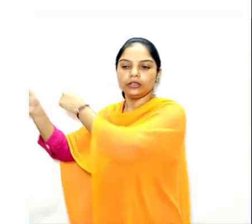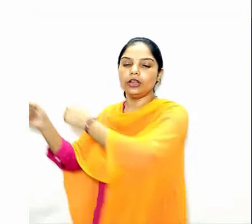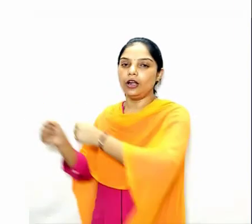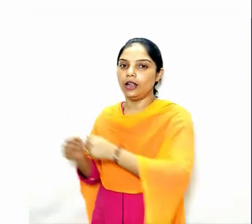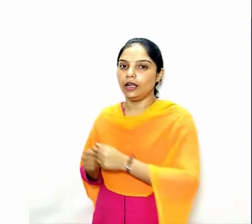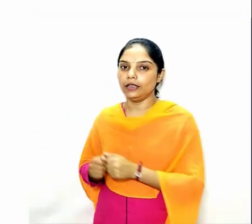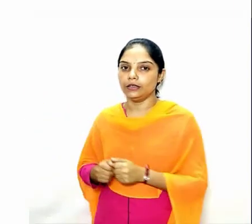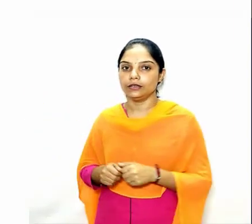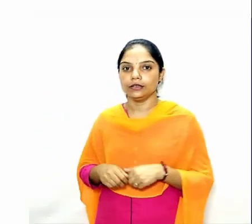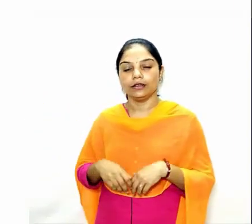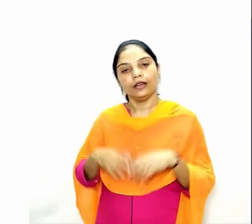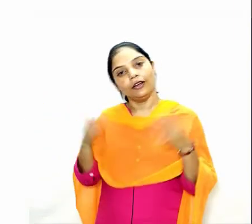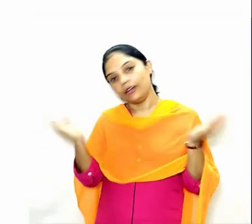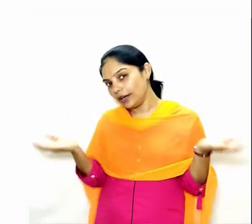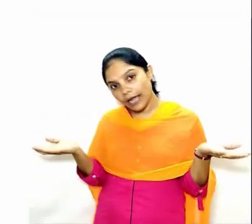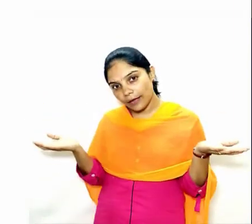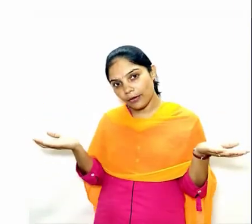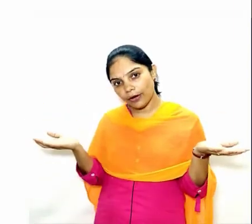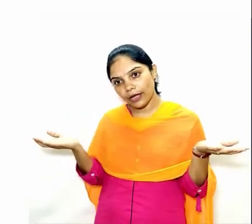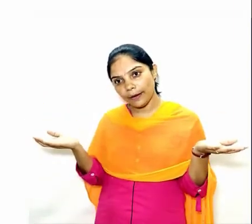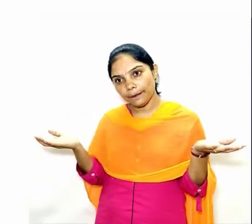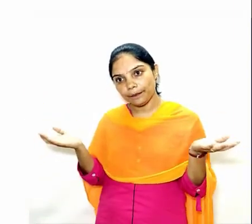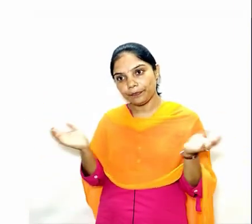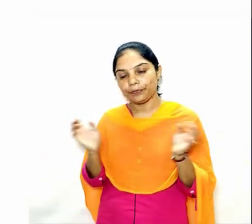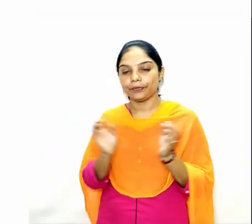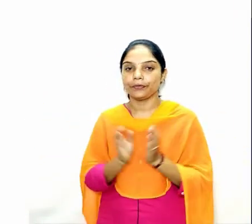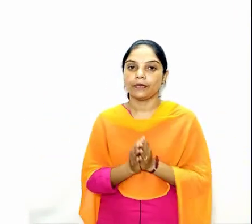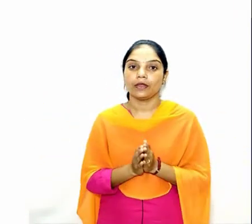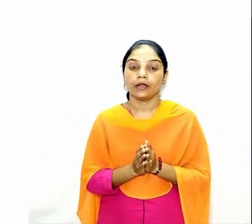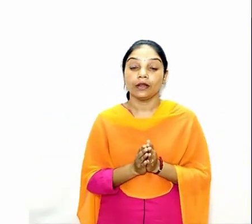की ओर दौड़ लगाई और गायब हो गया।